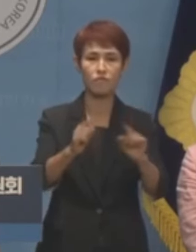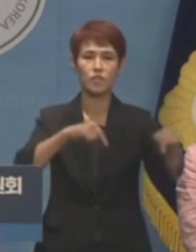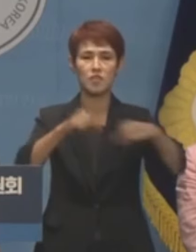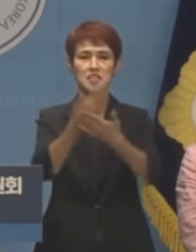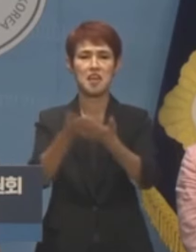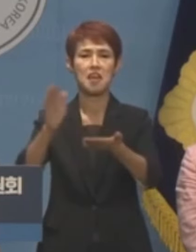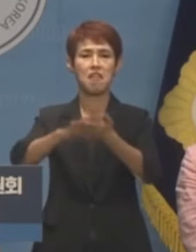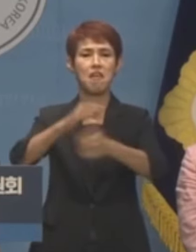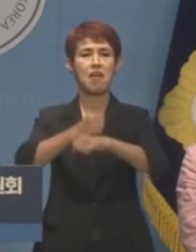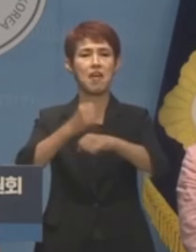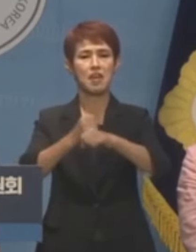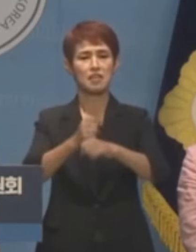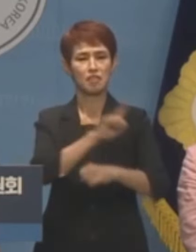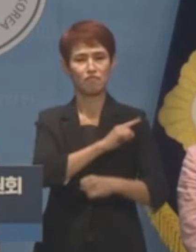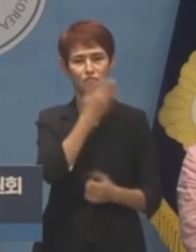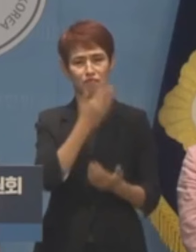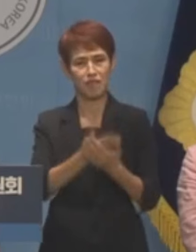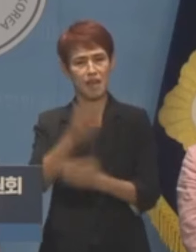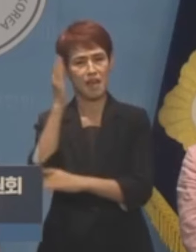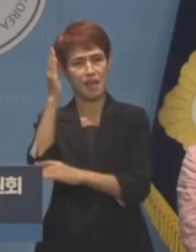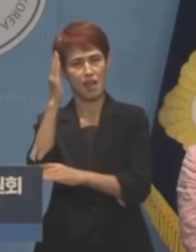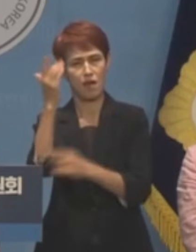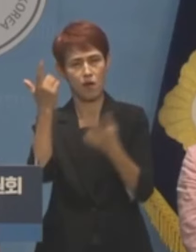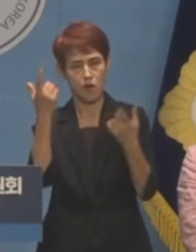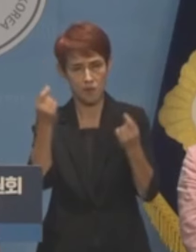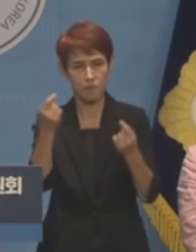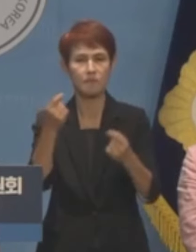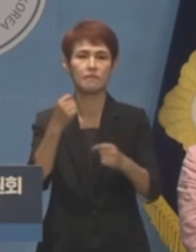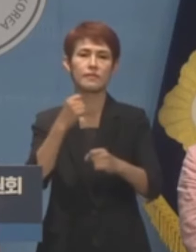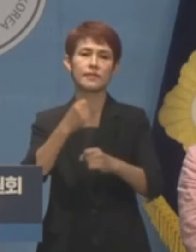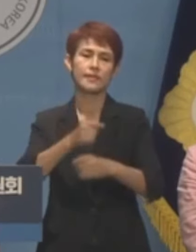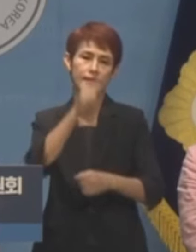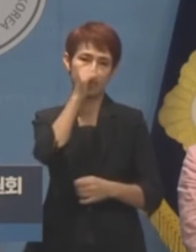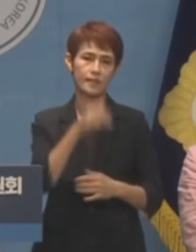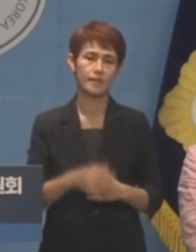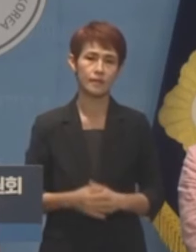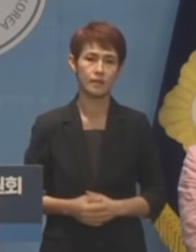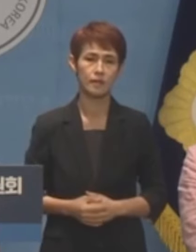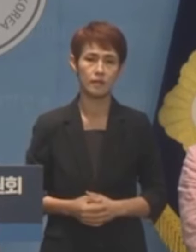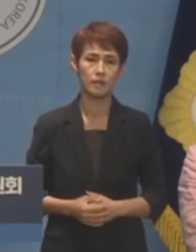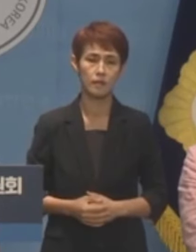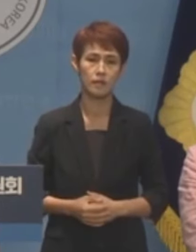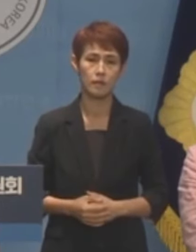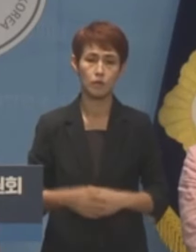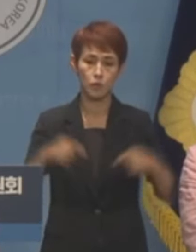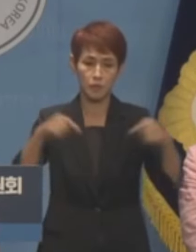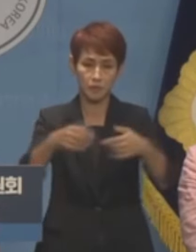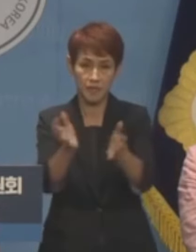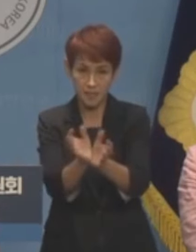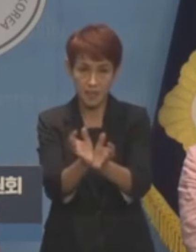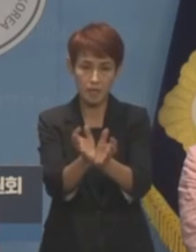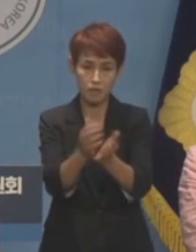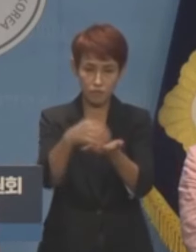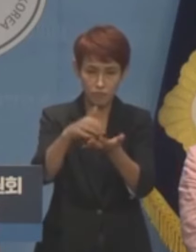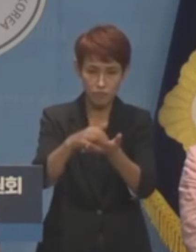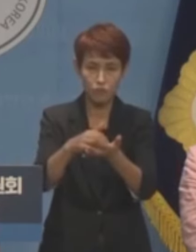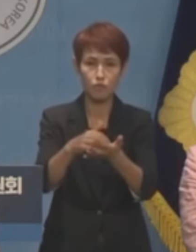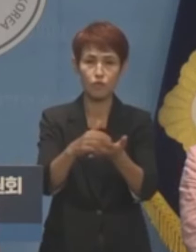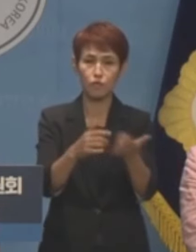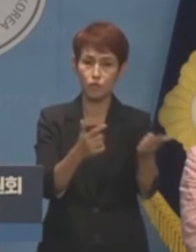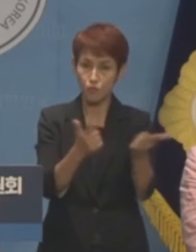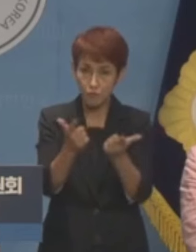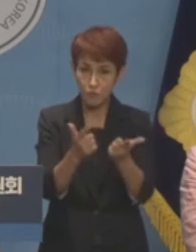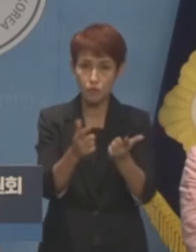것처럼 국민을 호도하고 있습니다 교섭 단체 구성 교 구성 요건 완화 정당 보조금